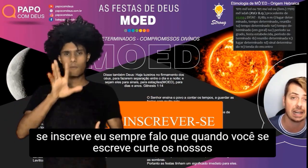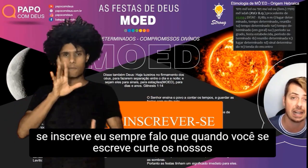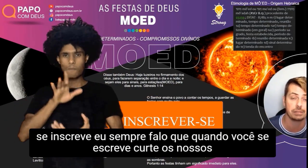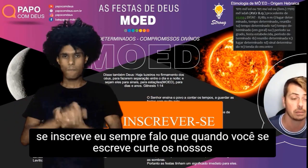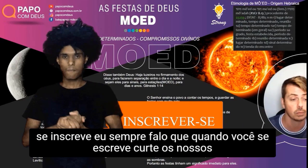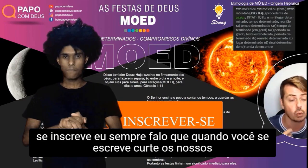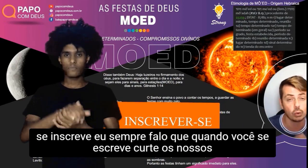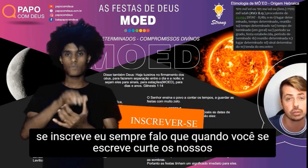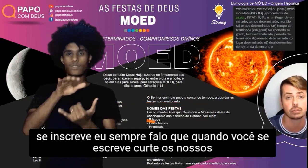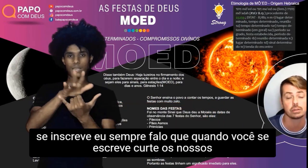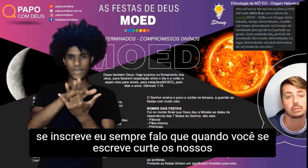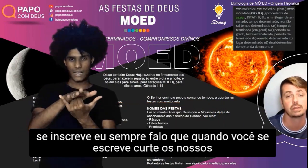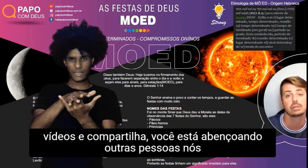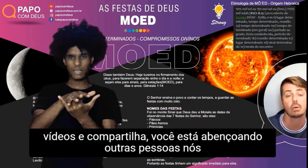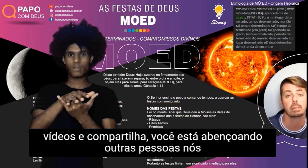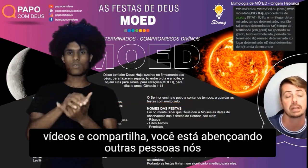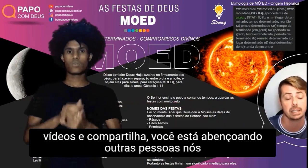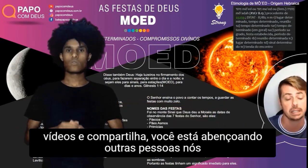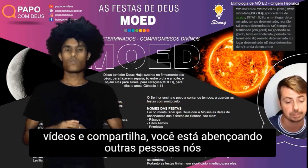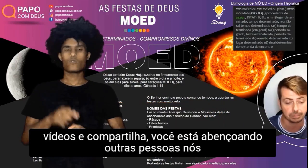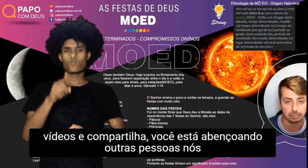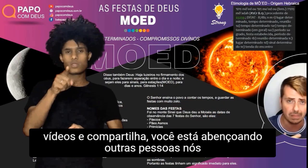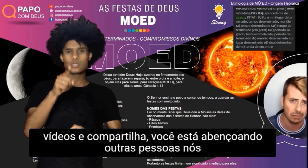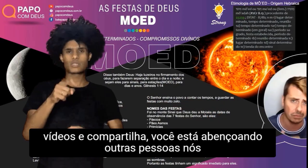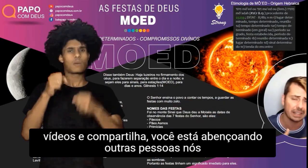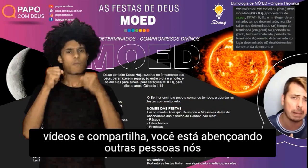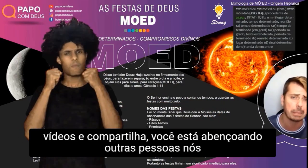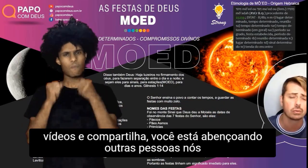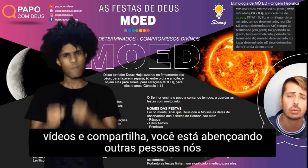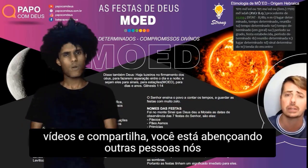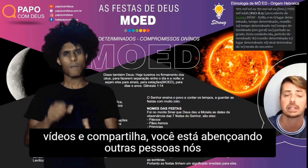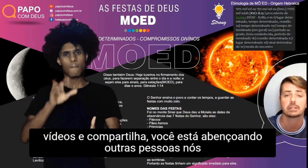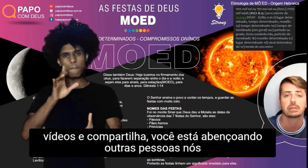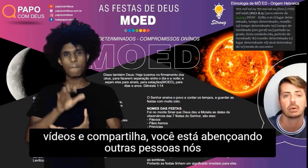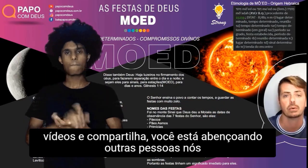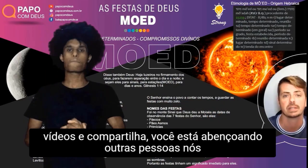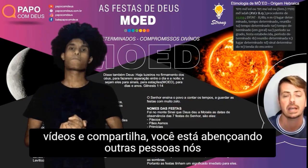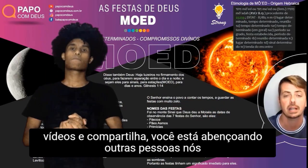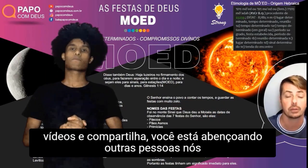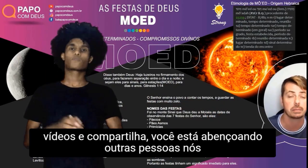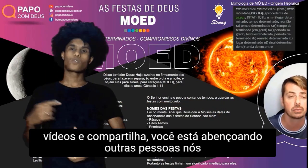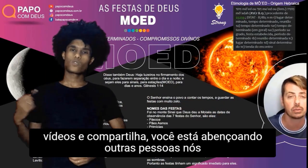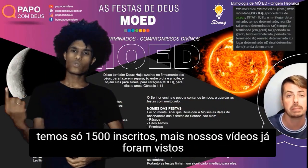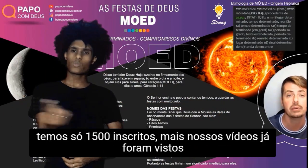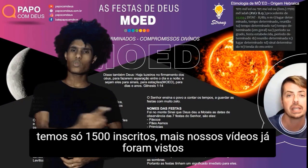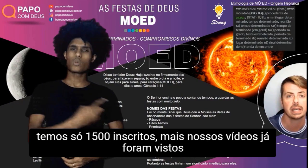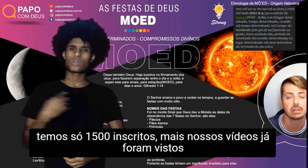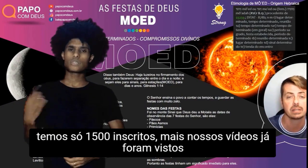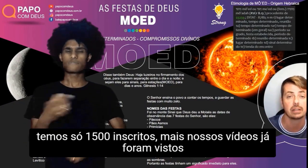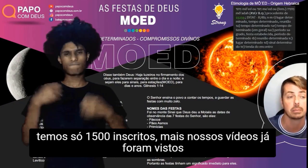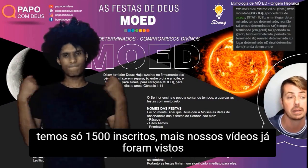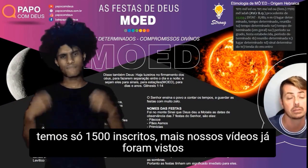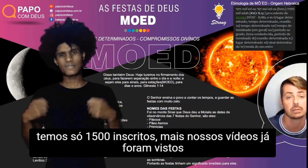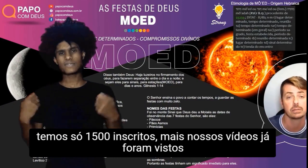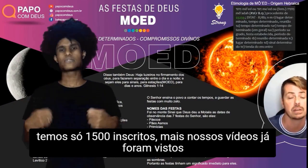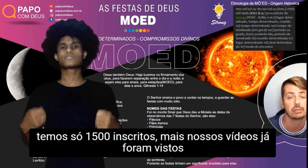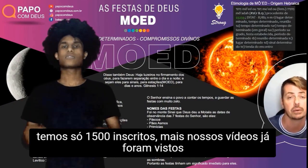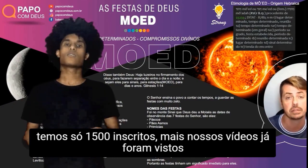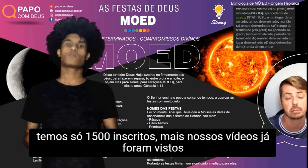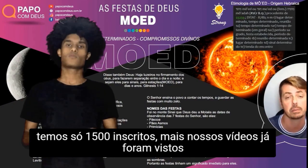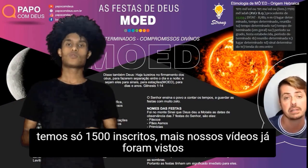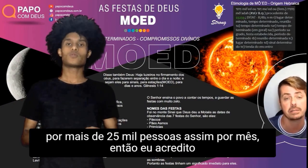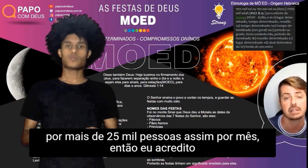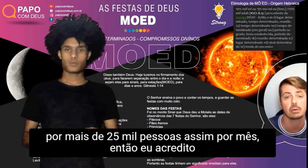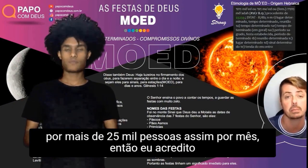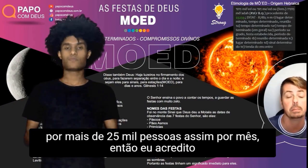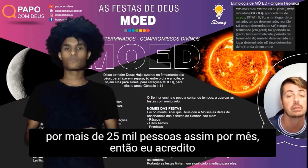você se inscreve, curte os nossos vídeos e compartilha, você está abençoando outras pessoas. Nós temos só 1.500 inscritos, mas nossos vídeos já foram